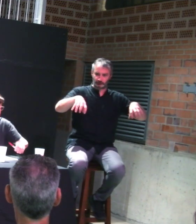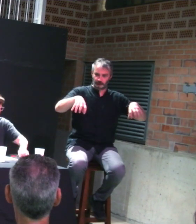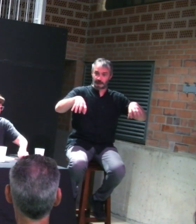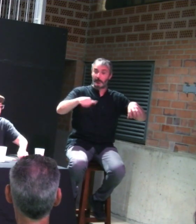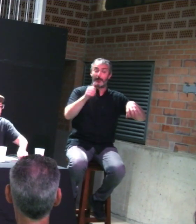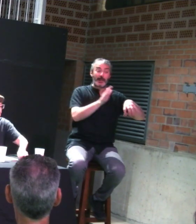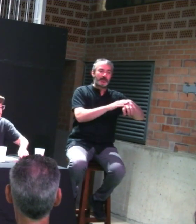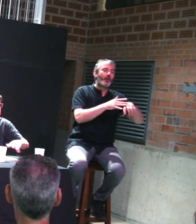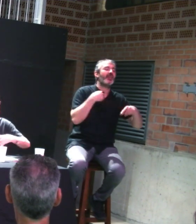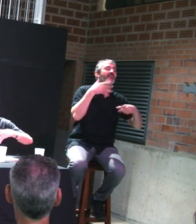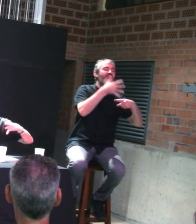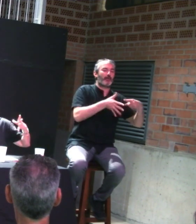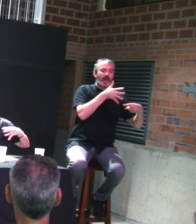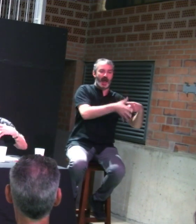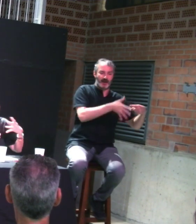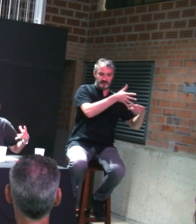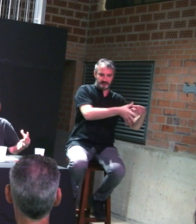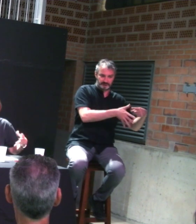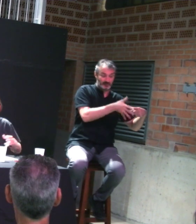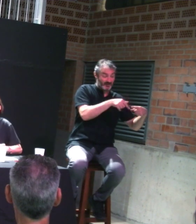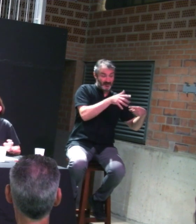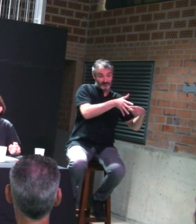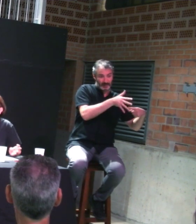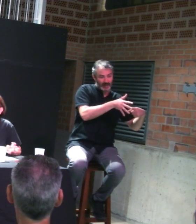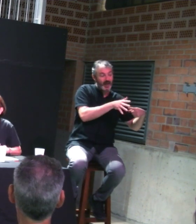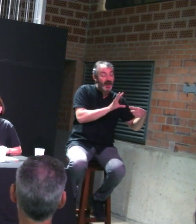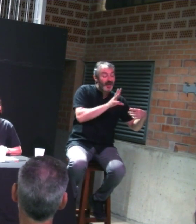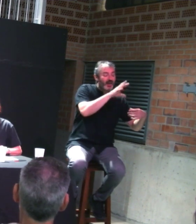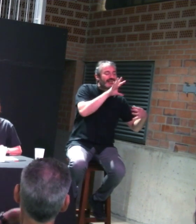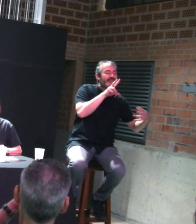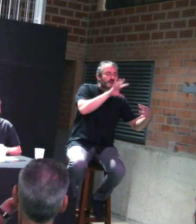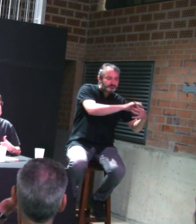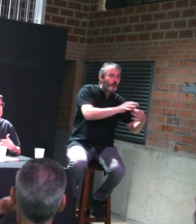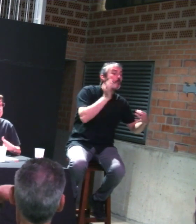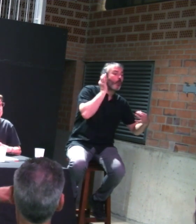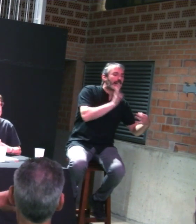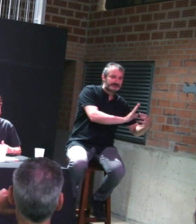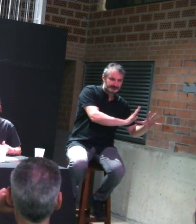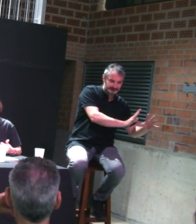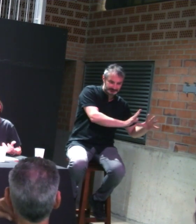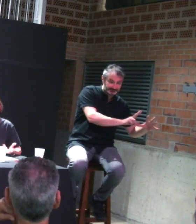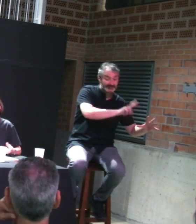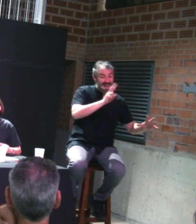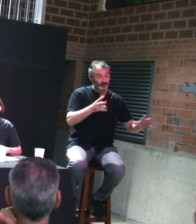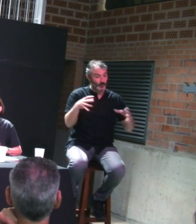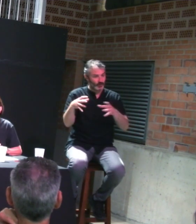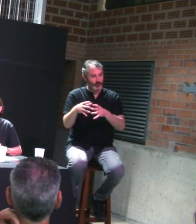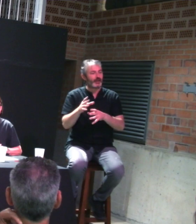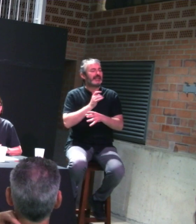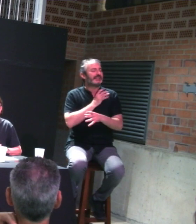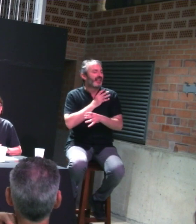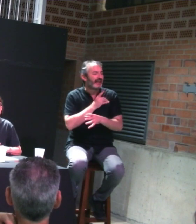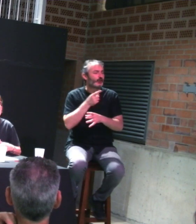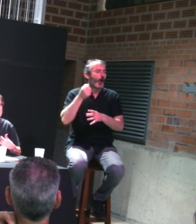primero de las fábricas y su vinculación con las mujeres Y luego un segundo apartado donde voy a hablar del